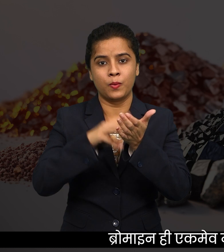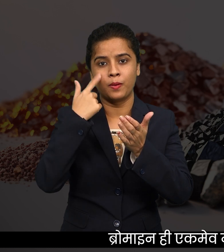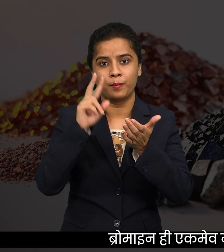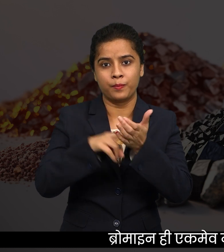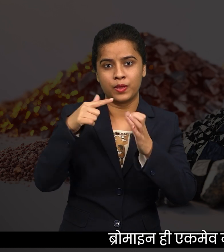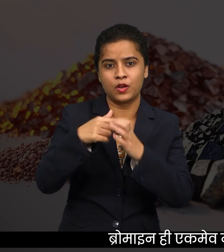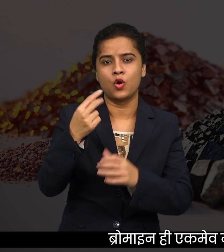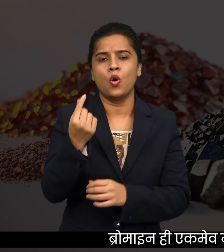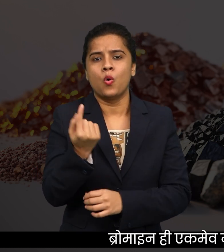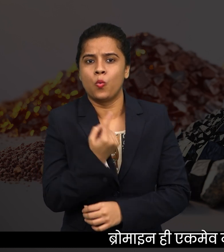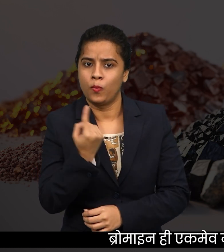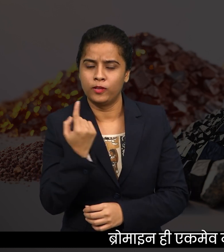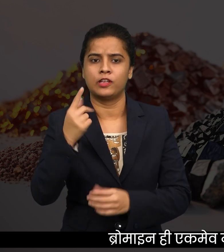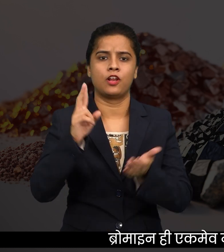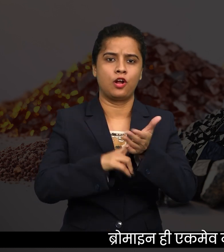असते.